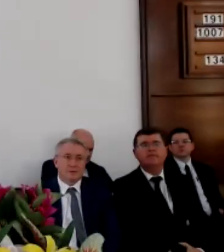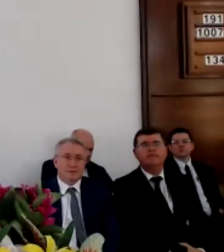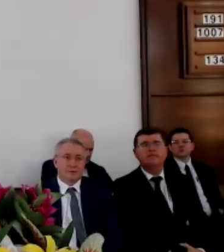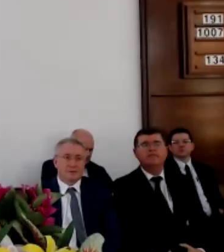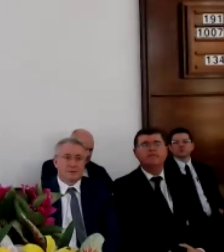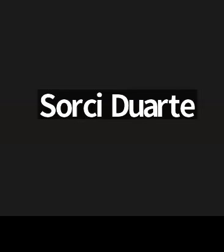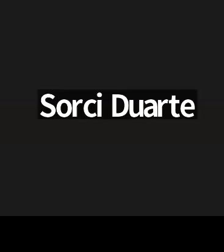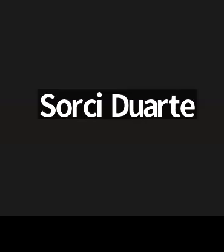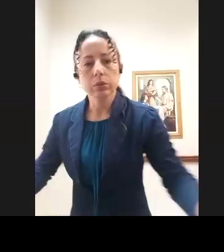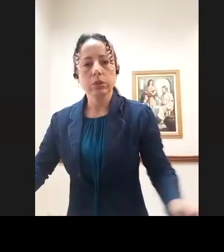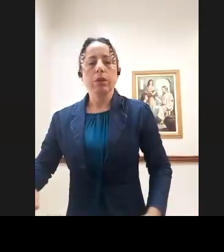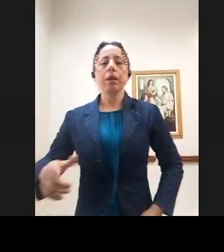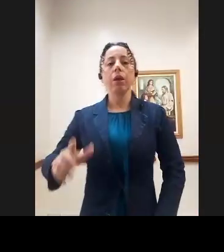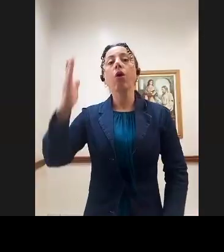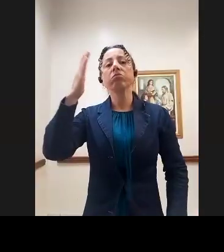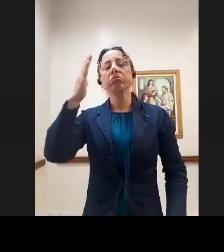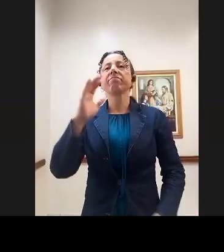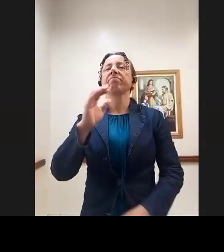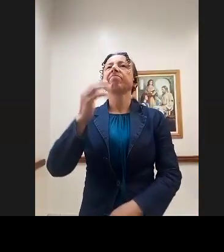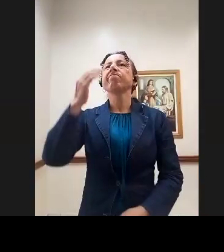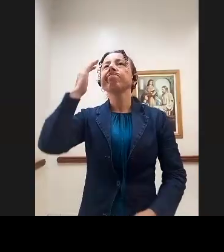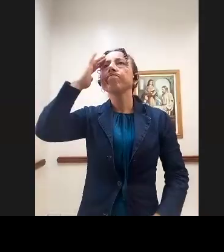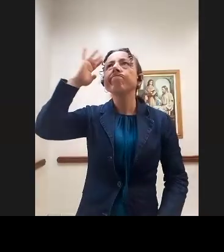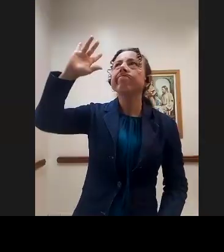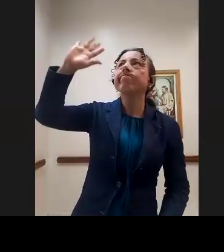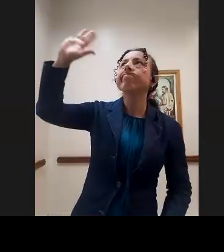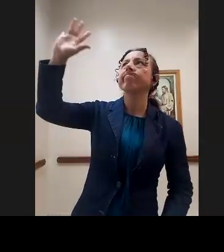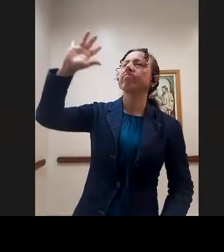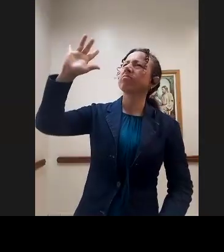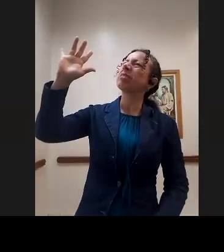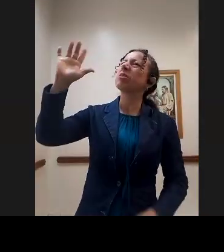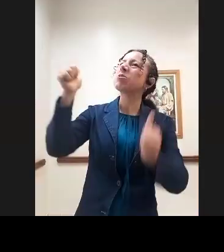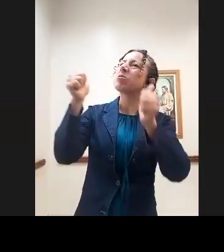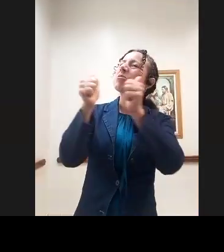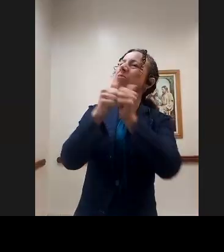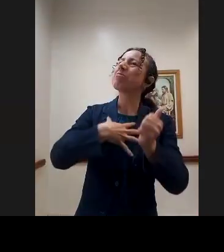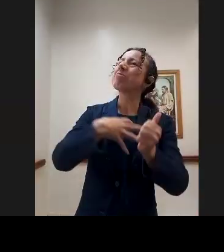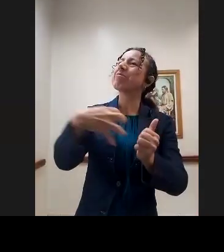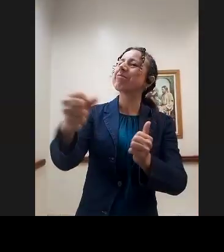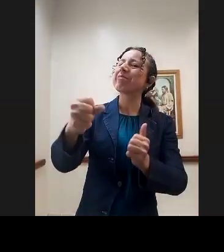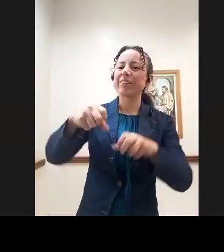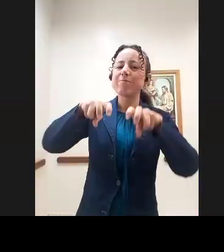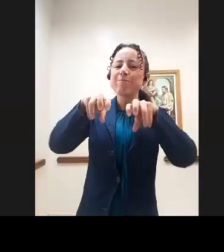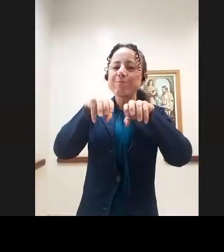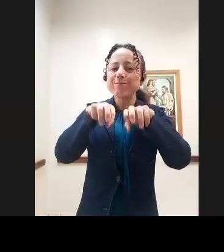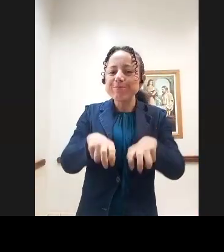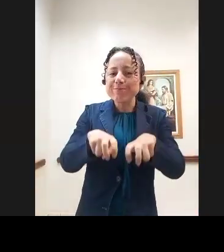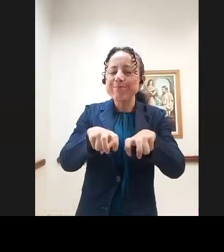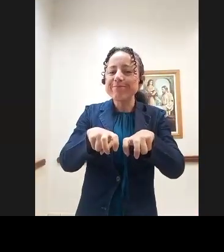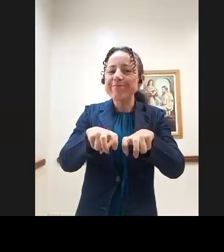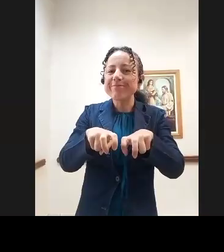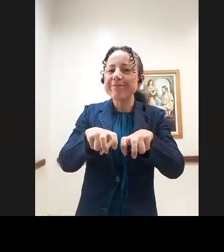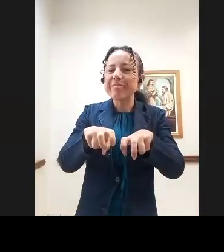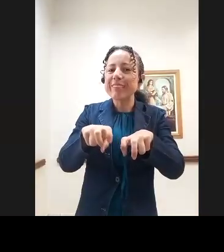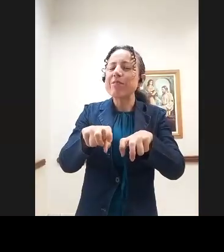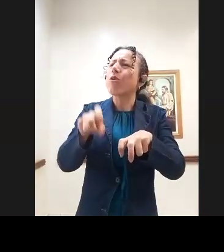Tava pensando e ponderando com meus filhos ali no banco, né? Eles falaram, nossa, papai, faz tempo que você não vem, né, na aula. Que bom que você tá aqui,